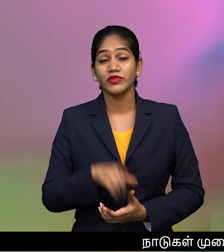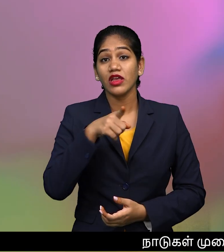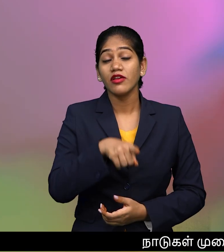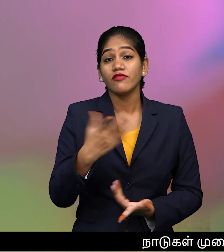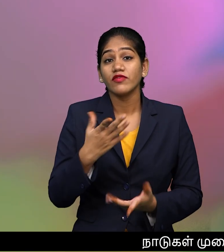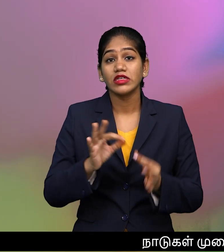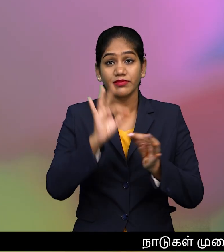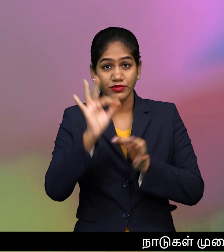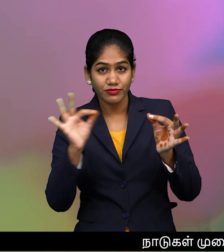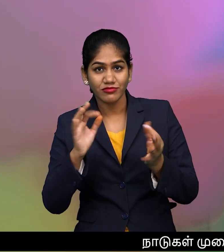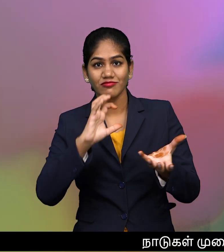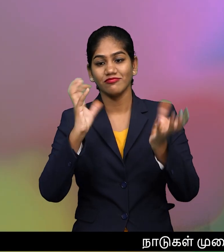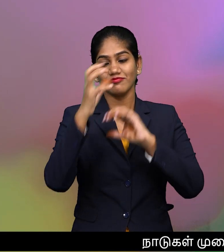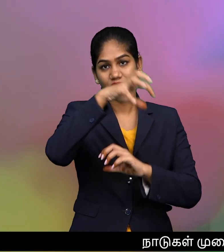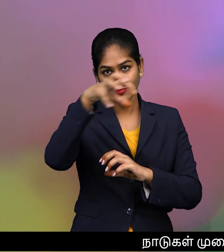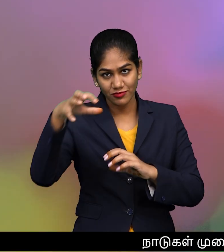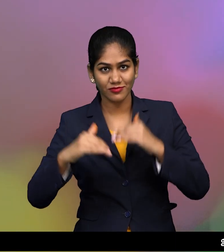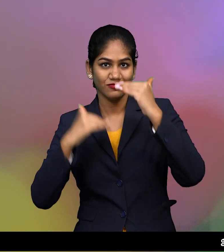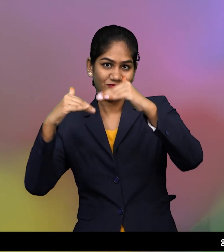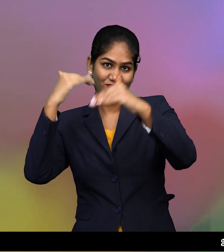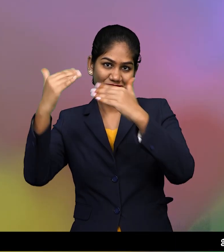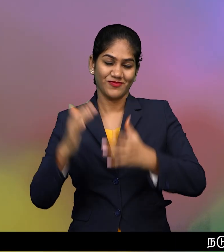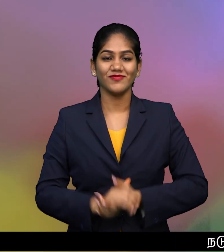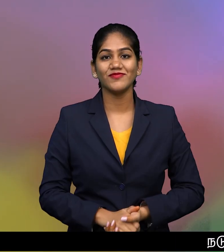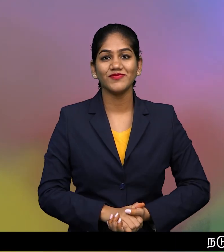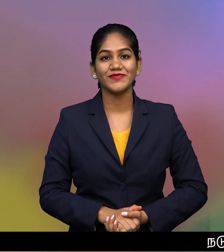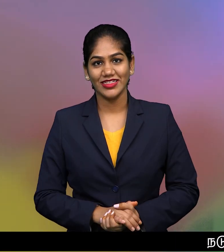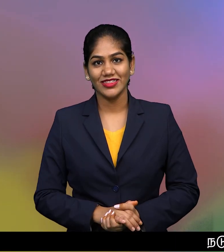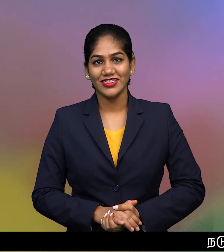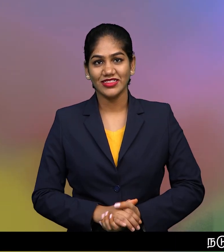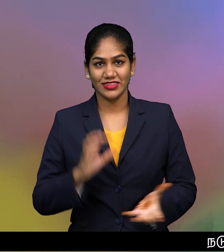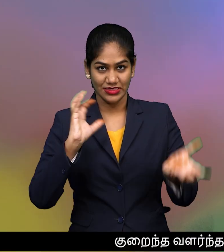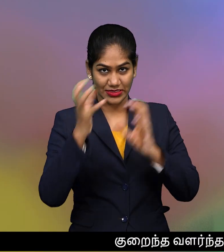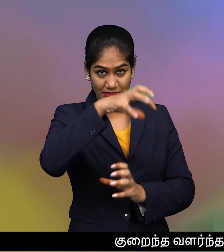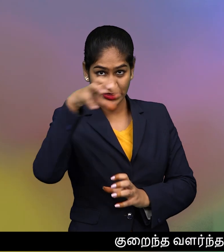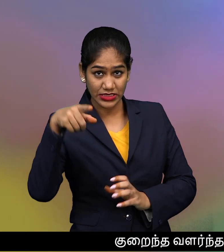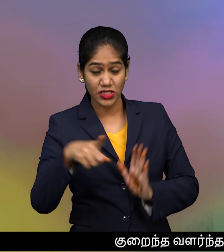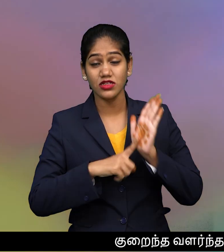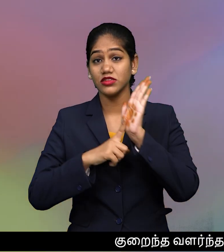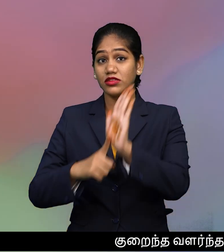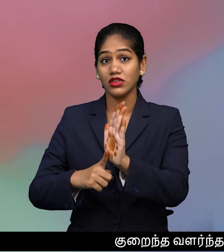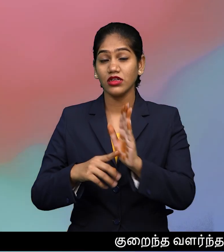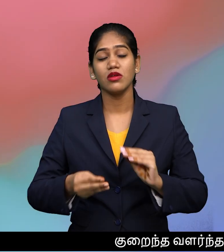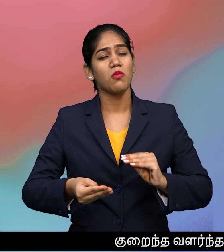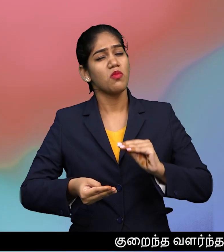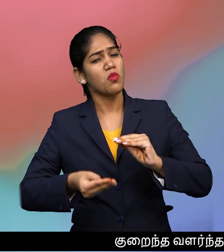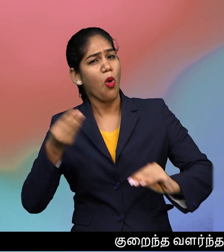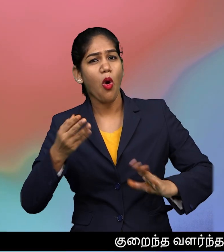நாடுகள் முறையே மிக உயர்ந்த, உயர், நடுத்தர மற்றும் குறைந்த வளர்ந்த நாடுகளாக